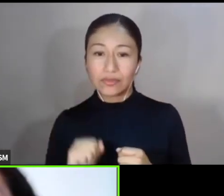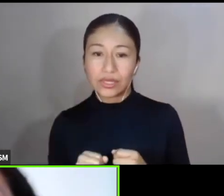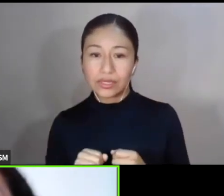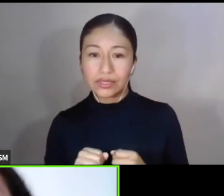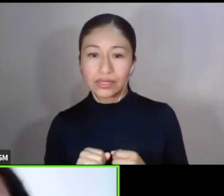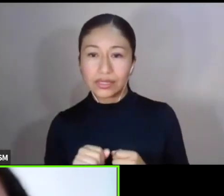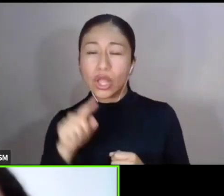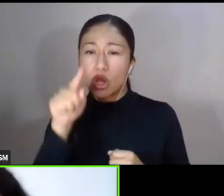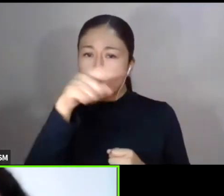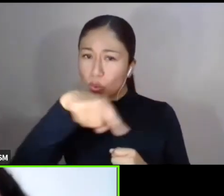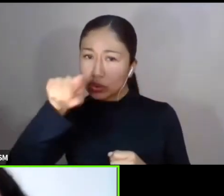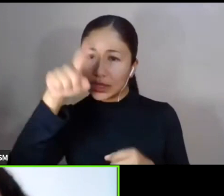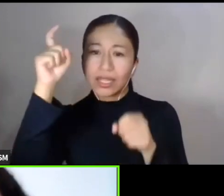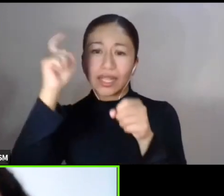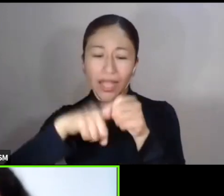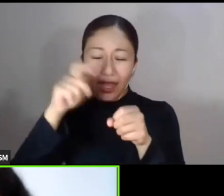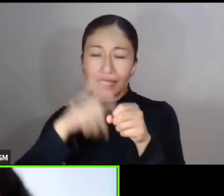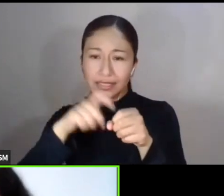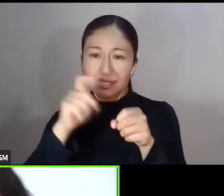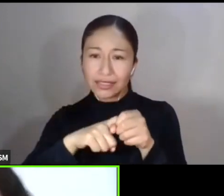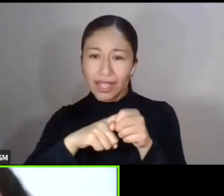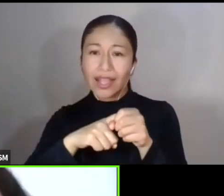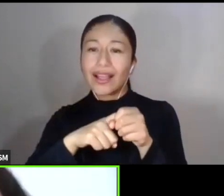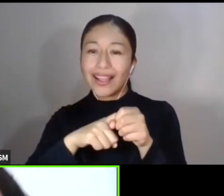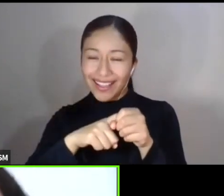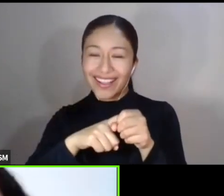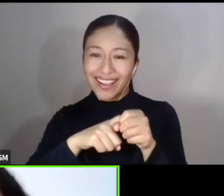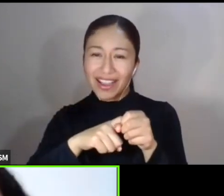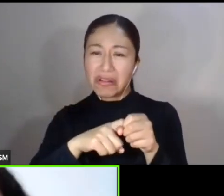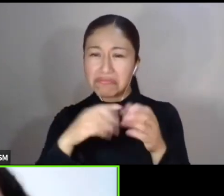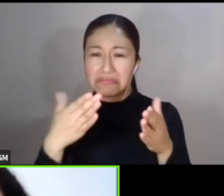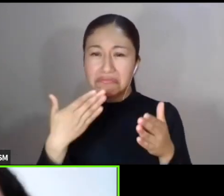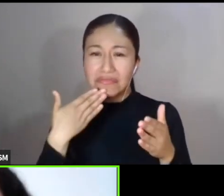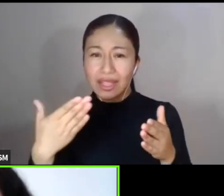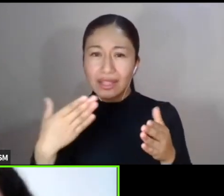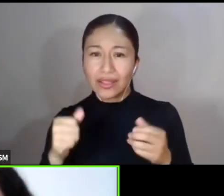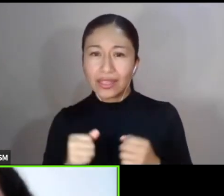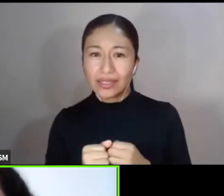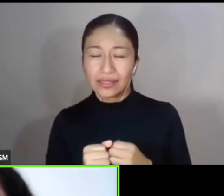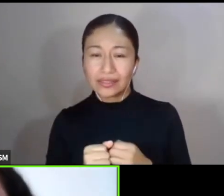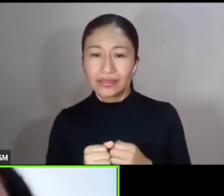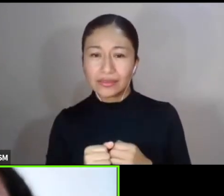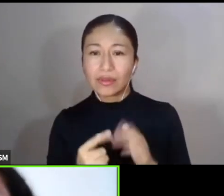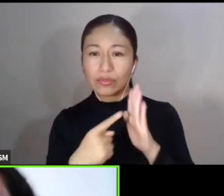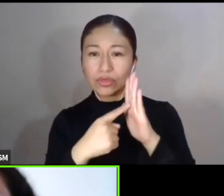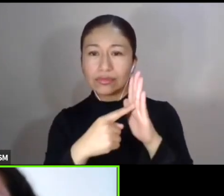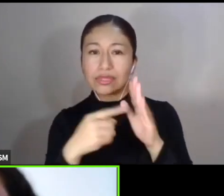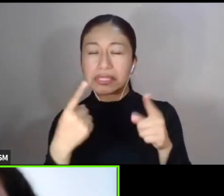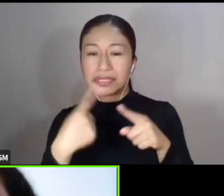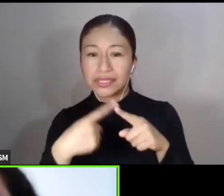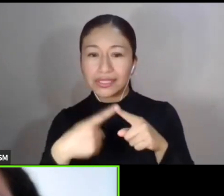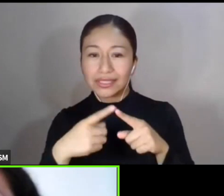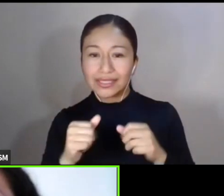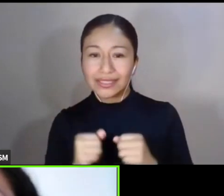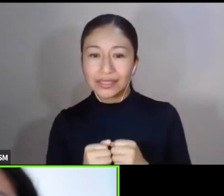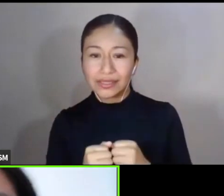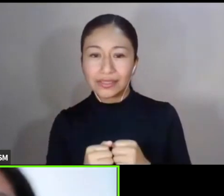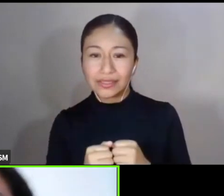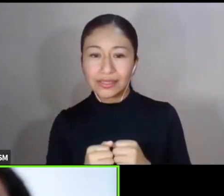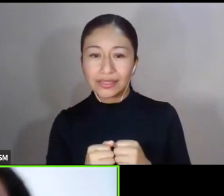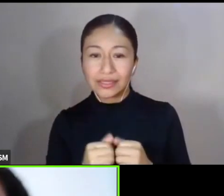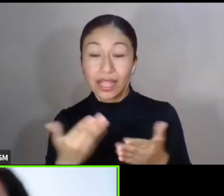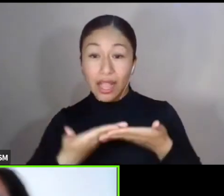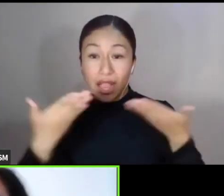a esta sesión. Muchas gracias. Yasmín, te cedo la palabra para coordinar el tiempo de preguntas y respuestas con Víctor.